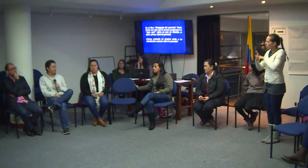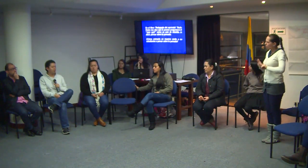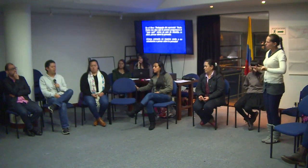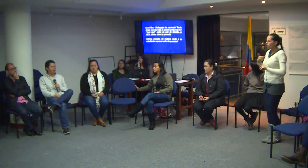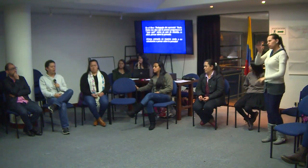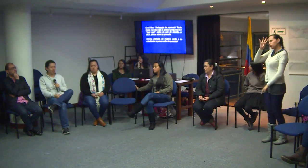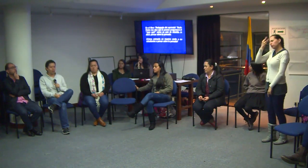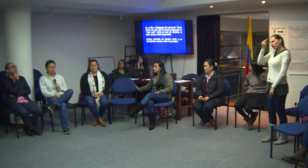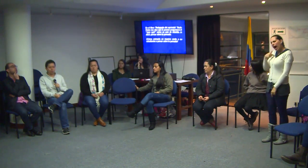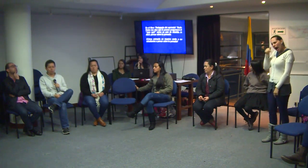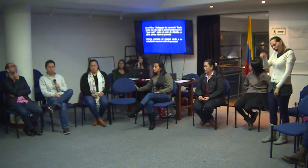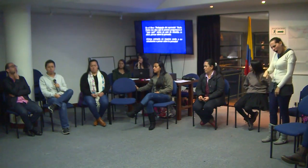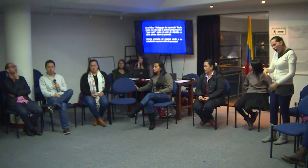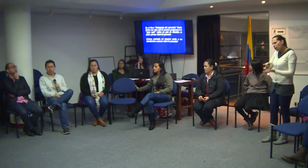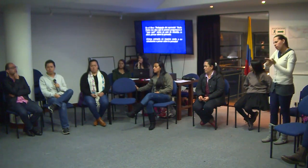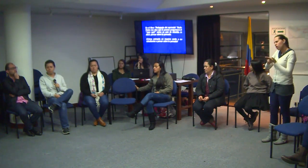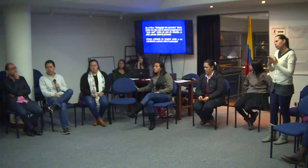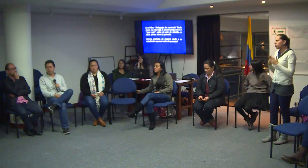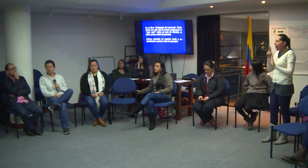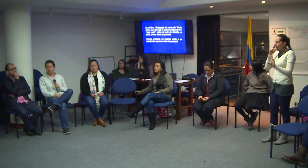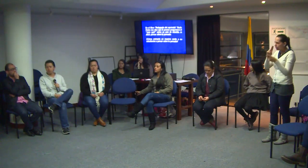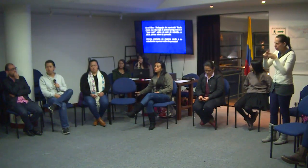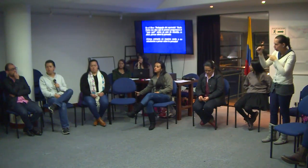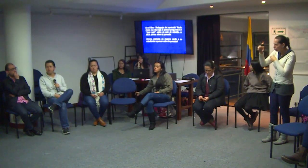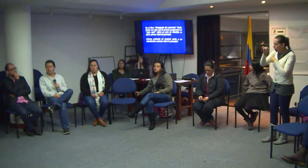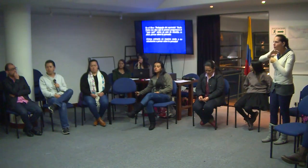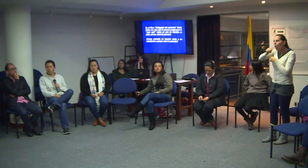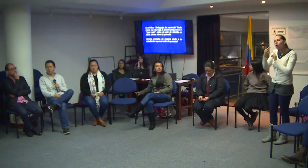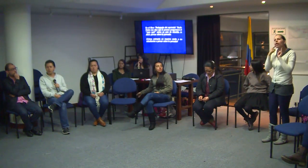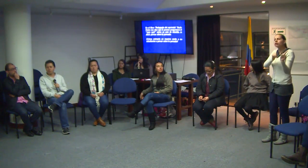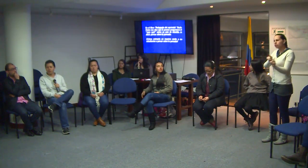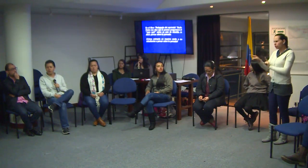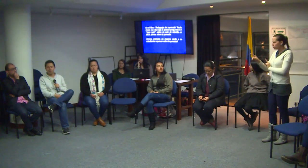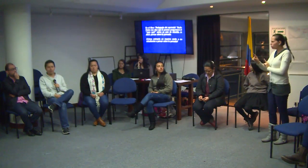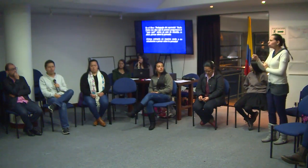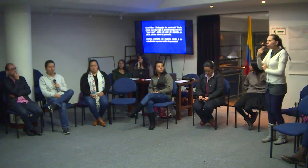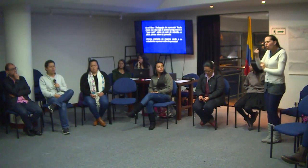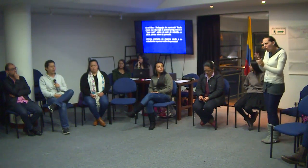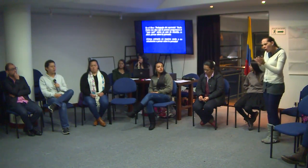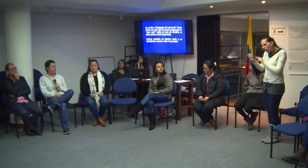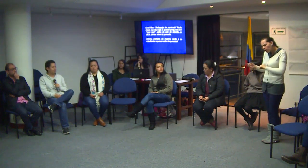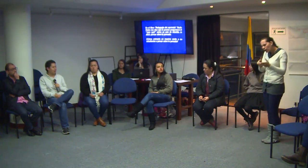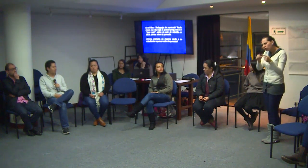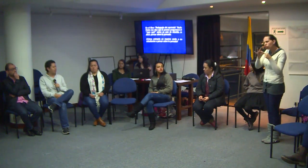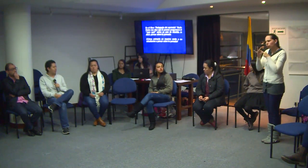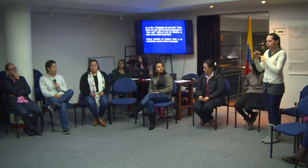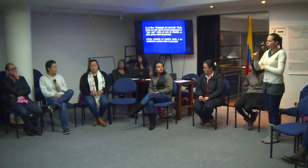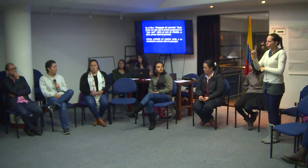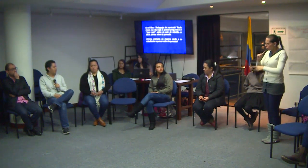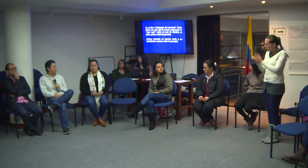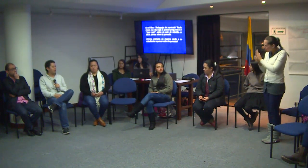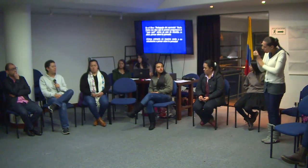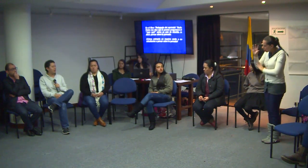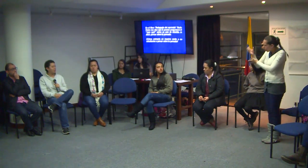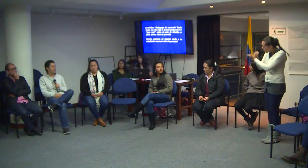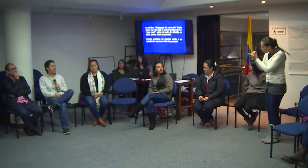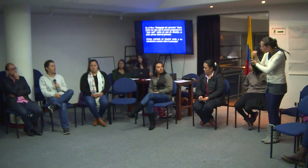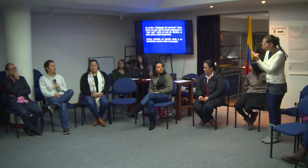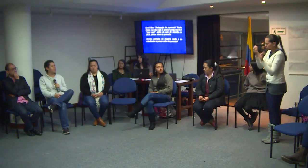permitió conocer otros discursos, otras disciplinas, no solamente el de educación especial, sino el de matemáticas, el de biología,